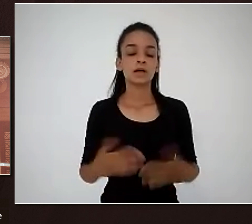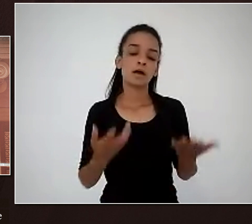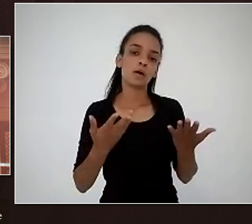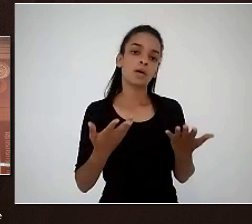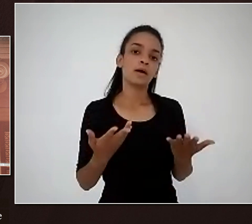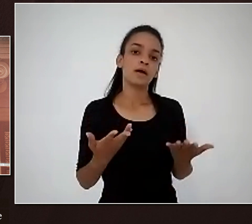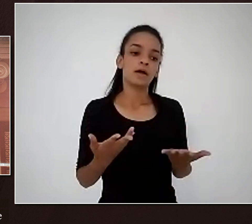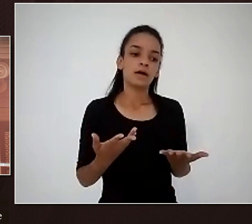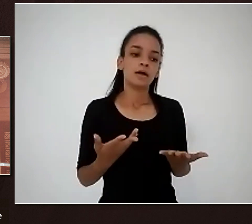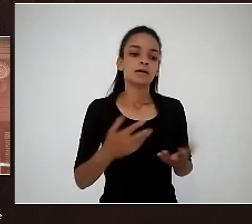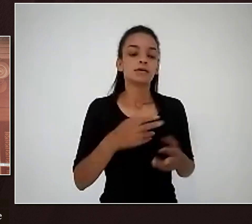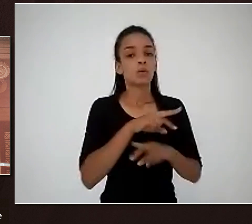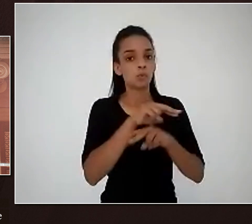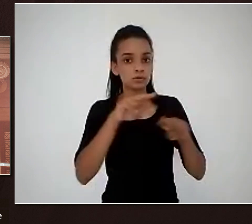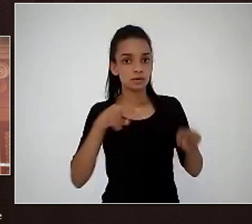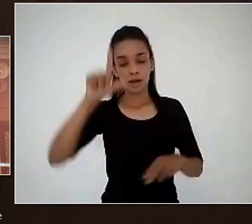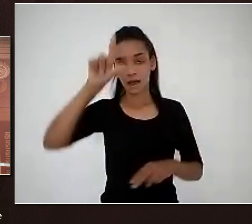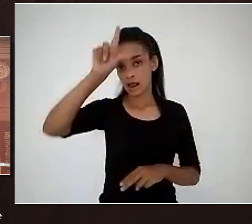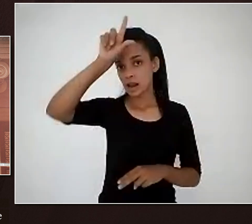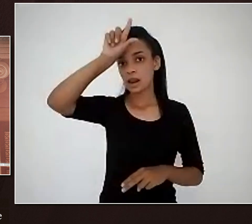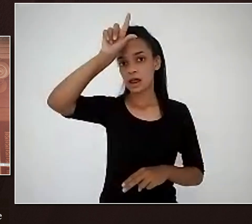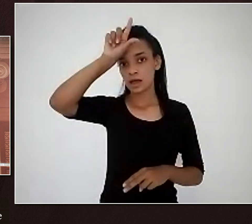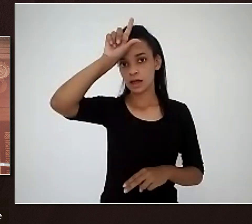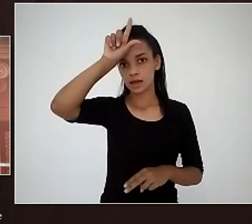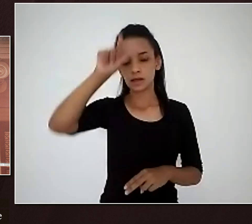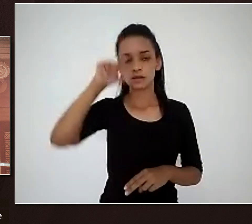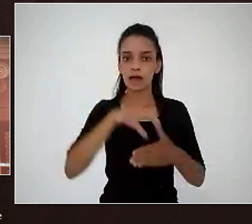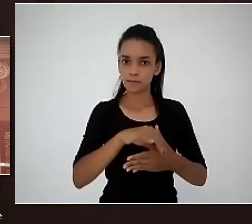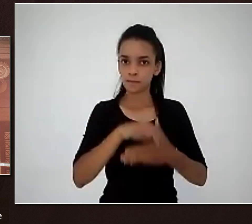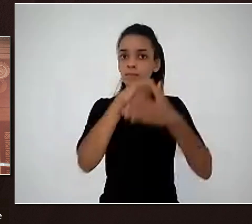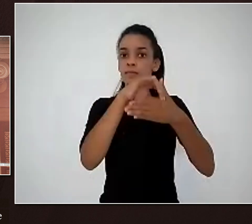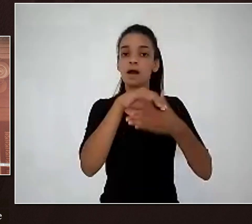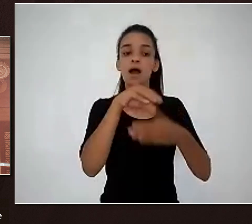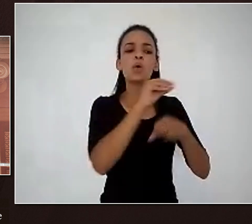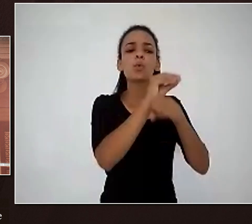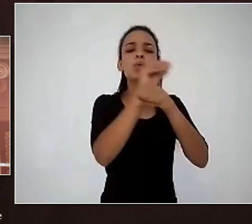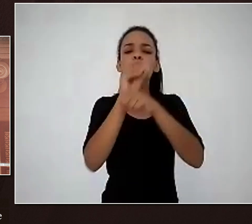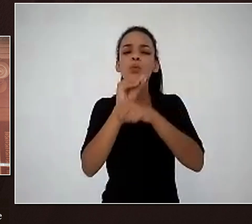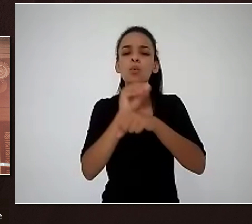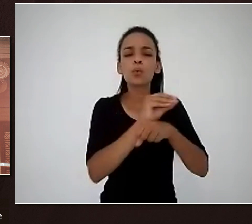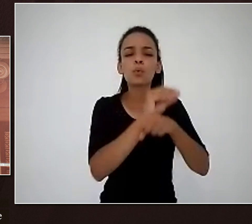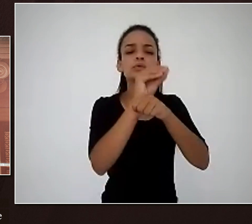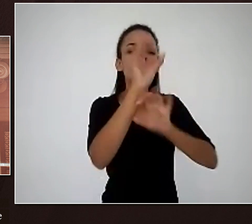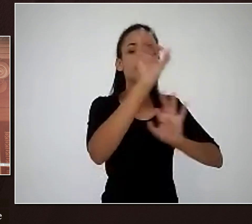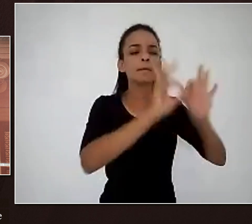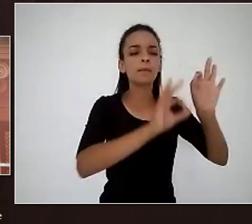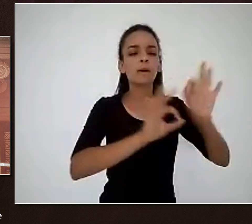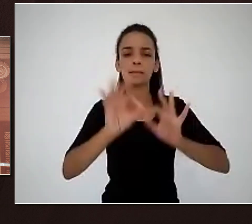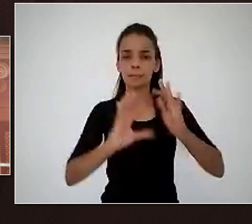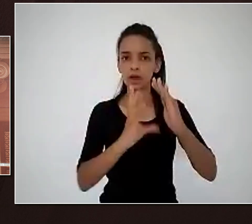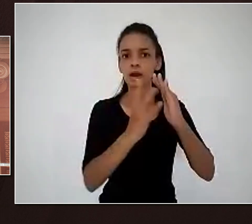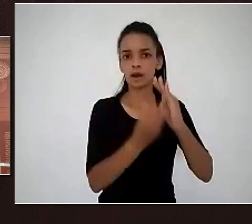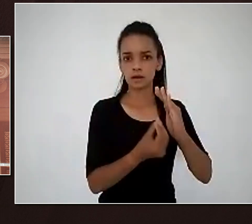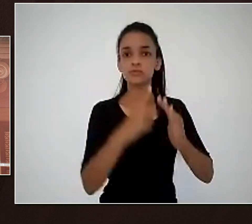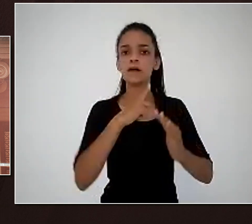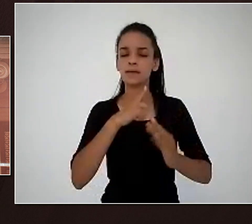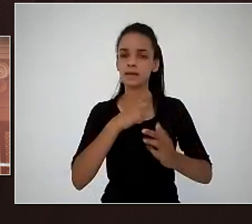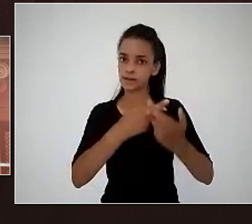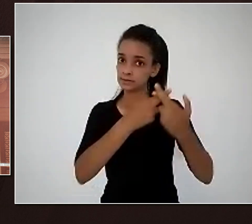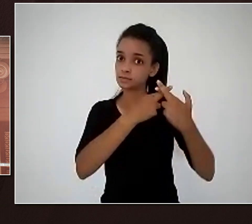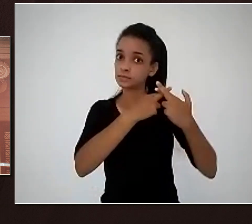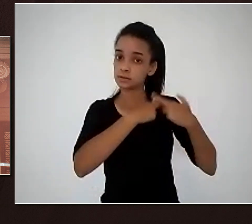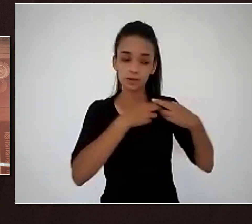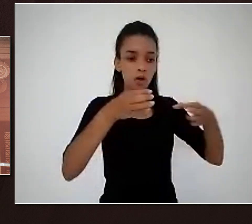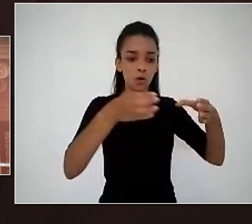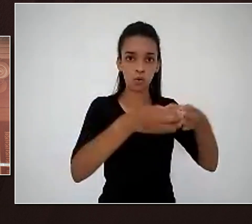são para cuidar da administração da igreja, tem a responsabilidade pelo rebanho de